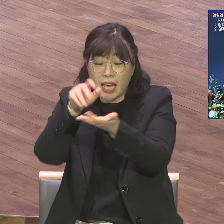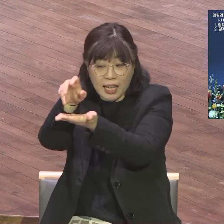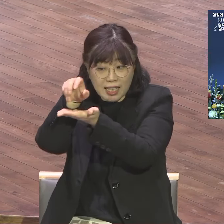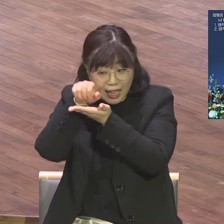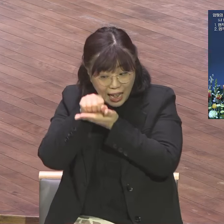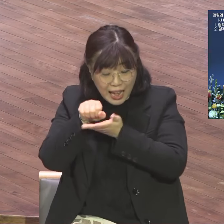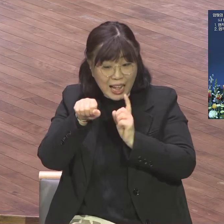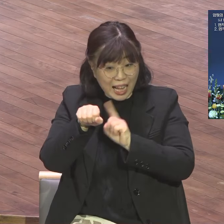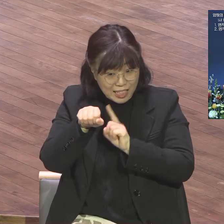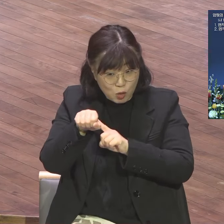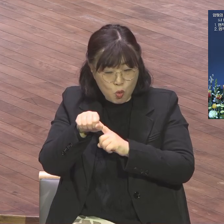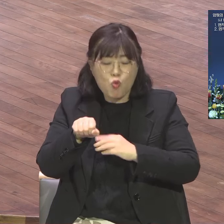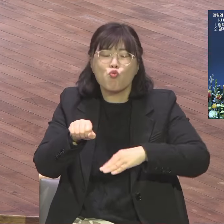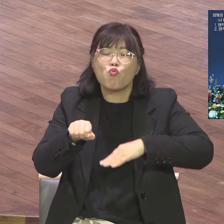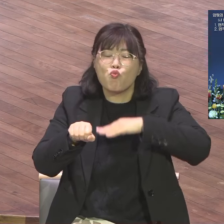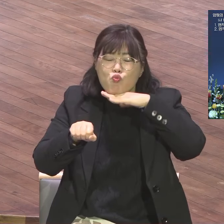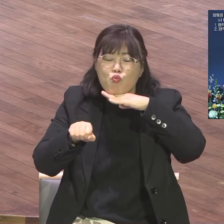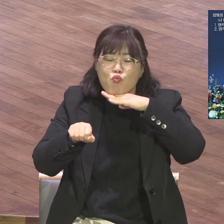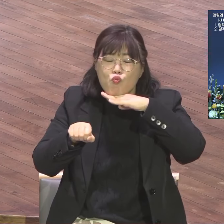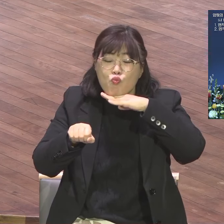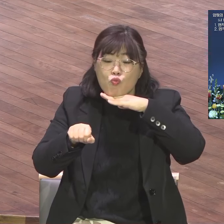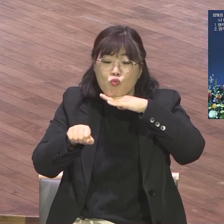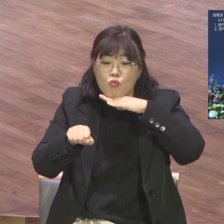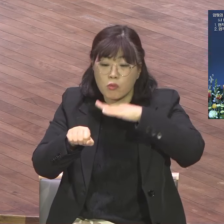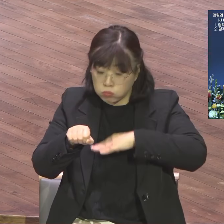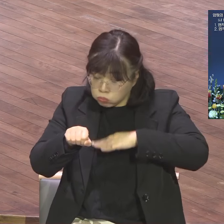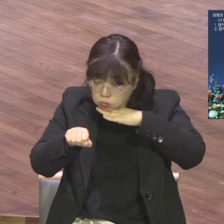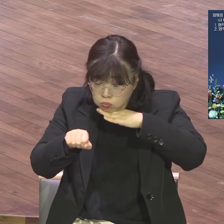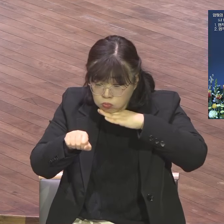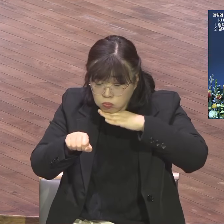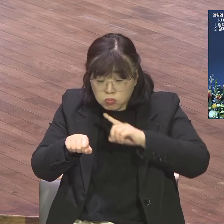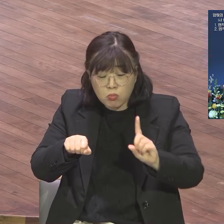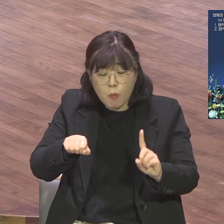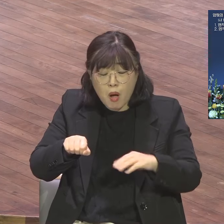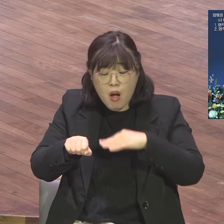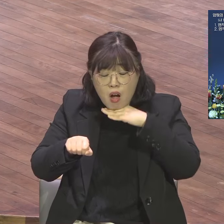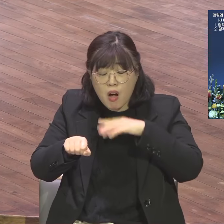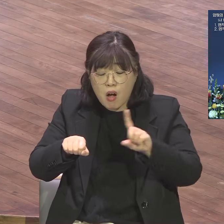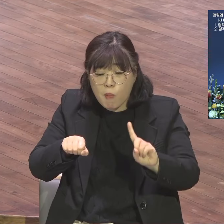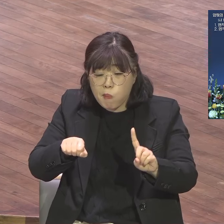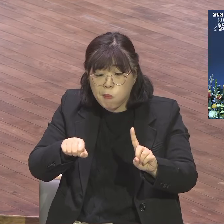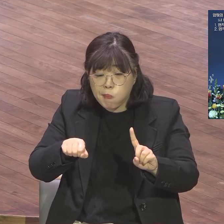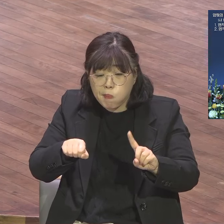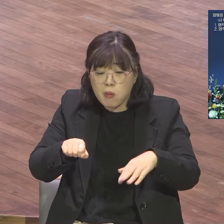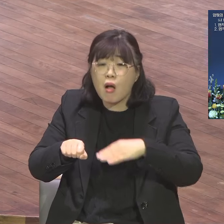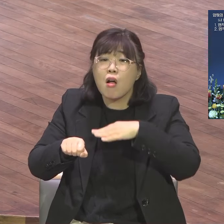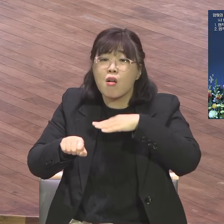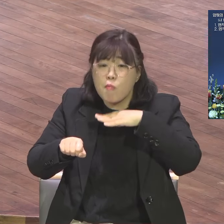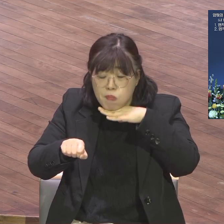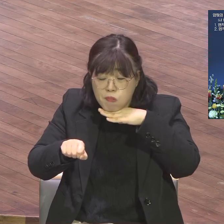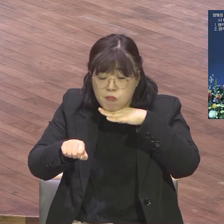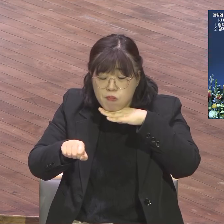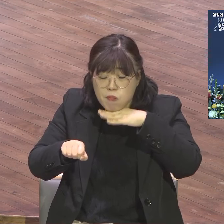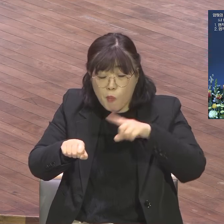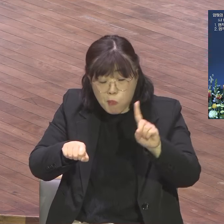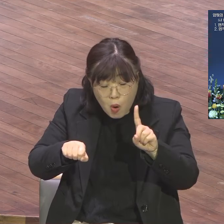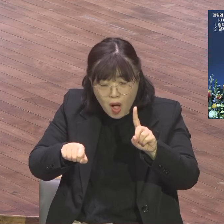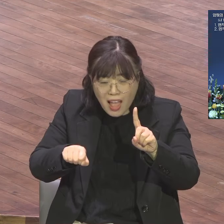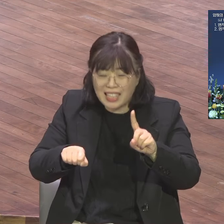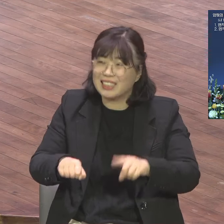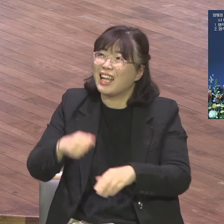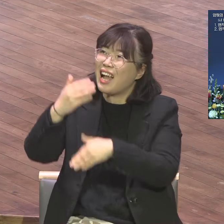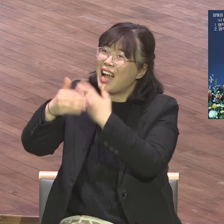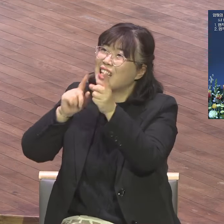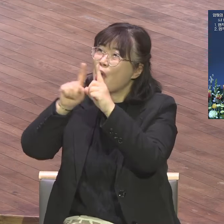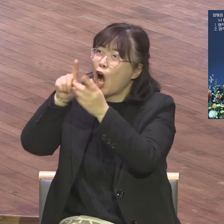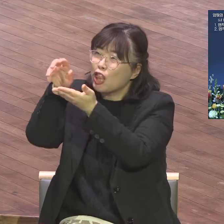뭐요? 기다리라. 기다리라 그랬어요. 기다리라. 정확한 언약을 붙잡고 집중, 오직하면서 영원한